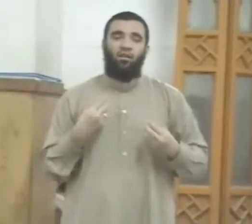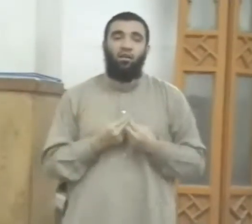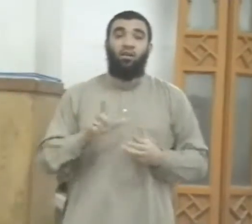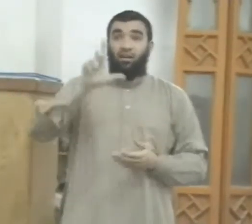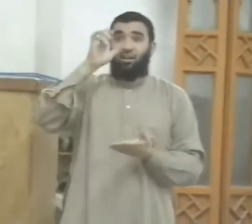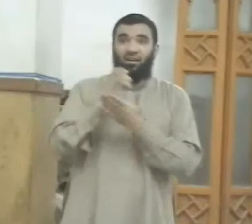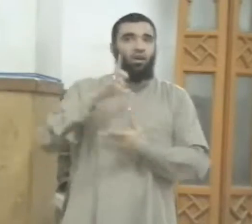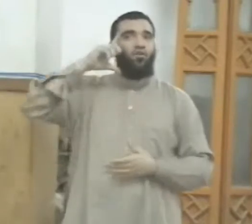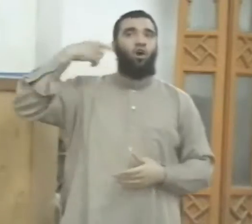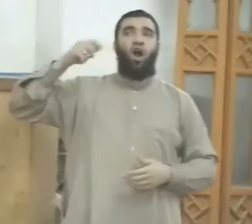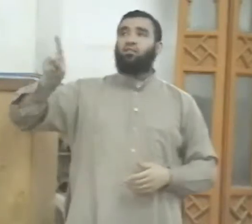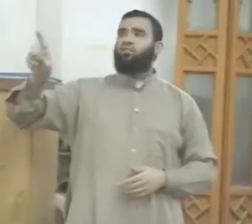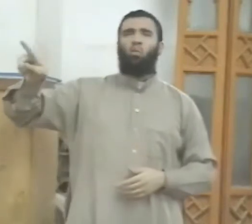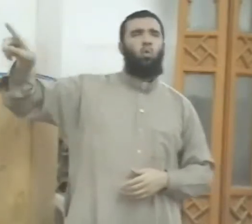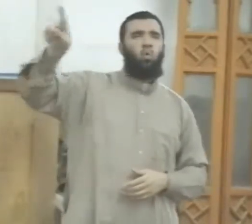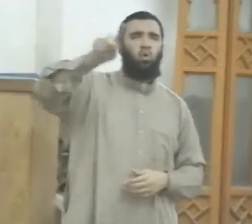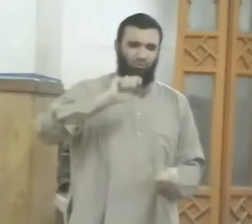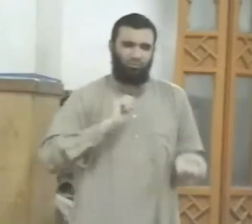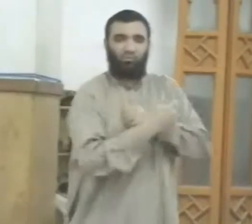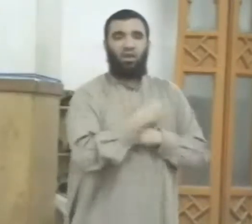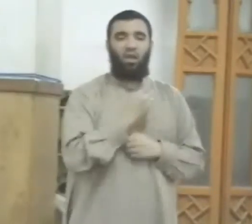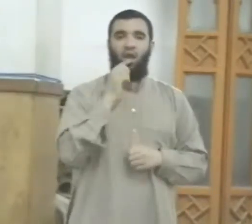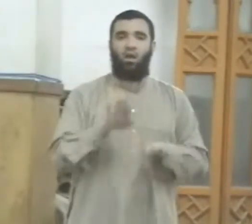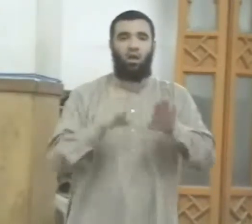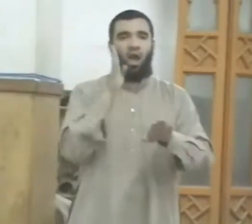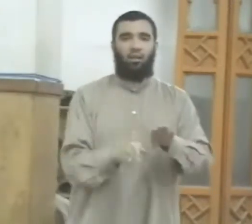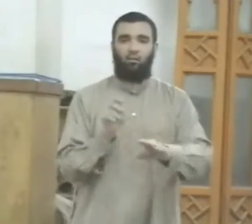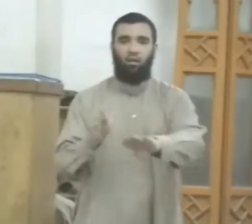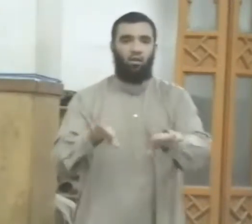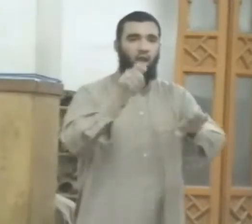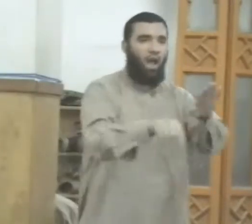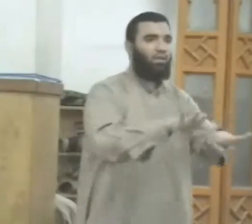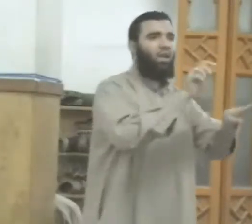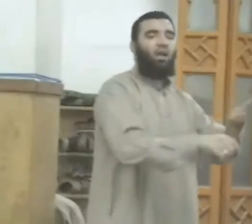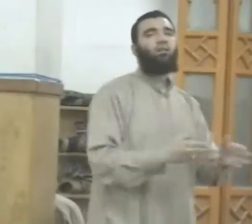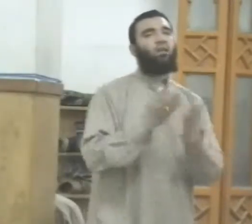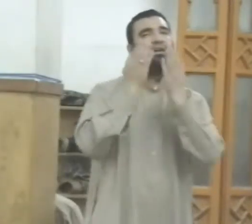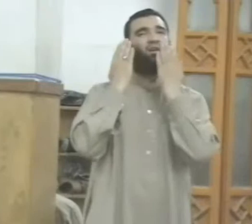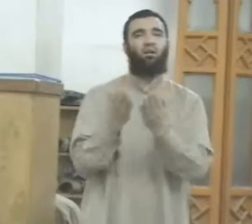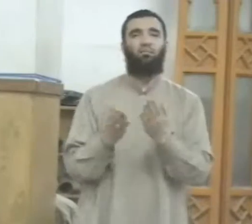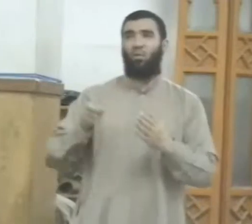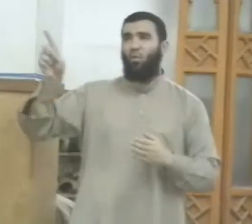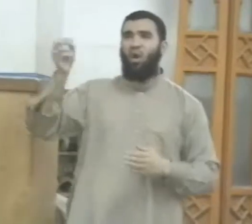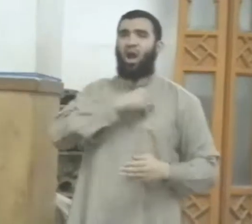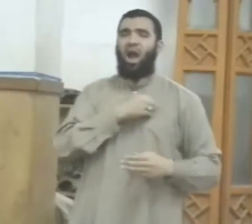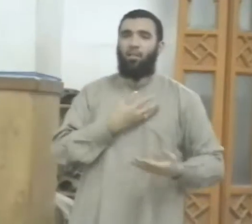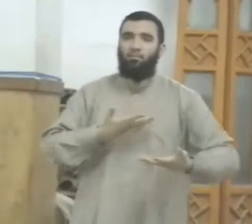أمور المسلمين لما تحب وترضى، خذ بنواصيهم للبر والتقوى، اجعلهم رحمة